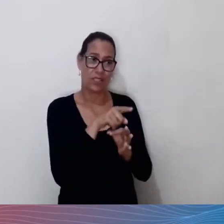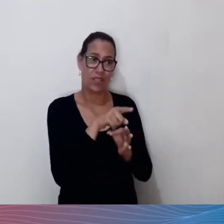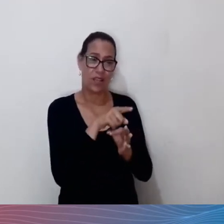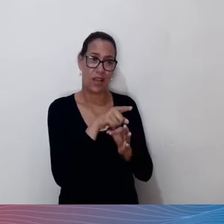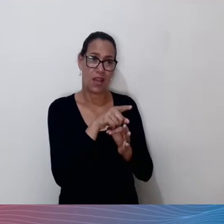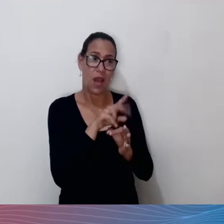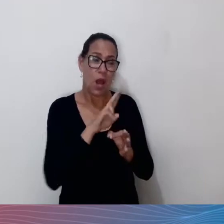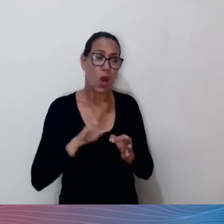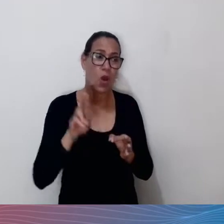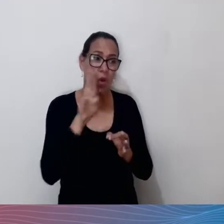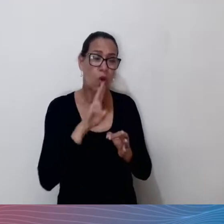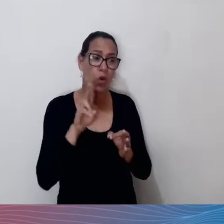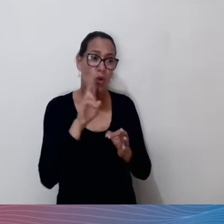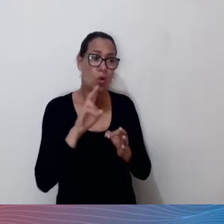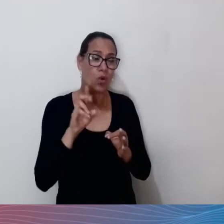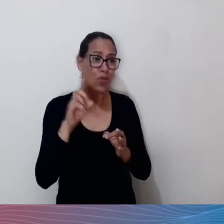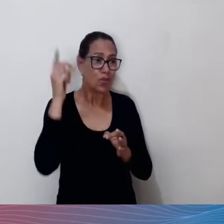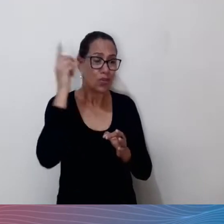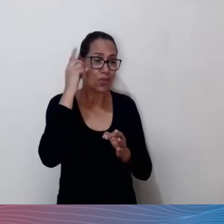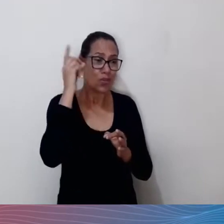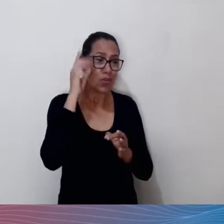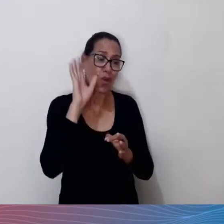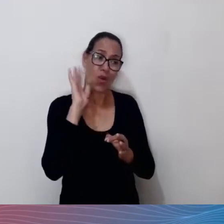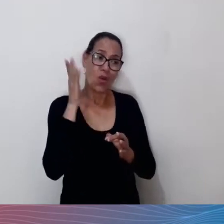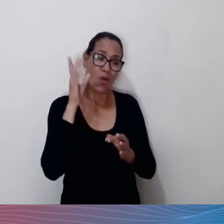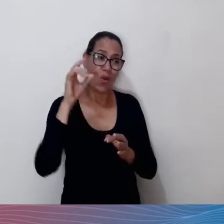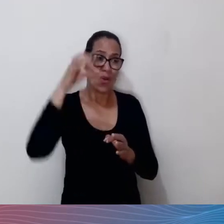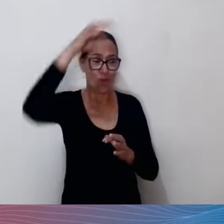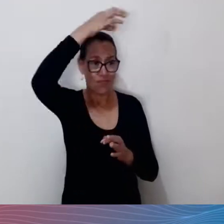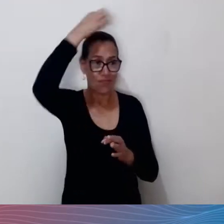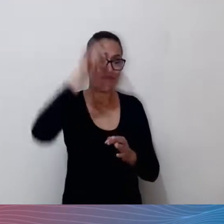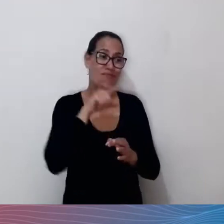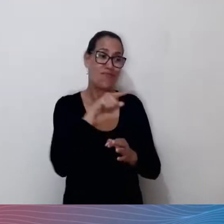Espírito te deu, para edificar a igreja.